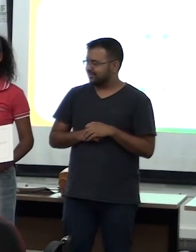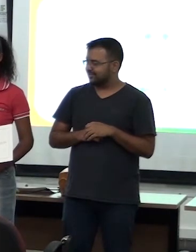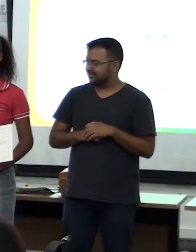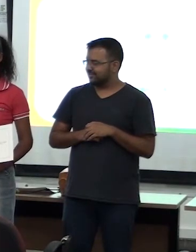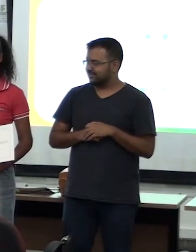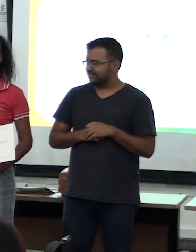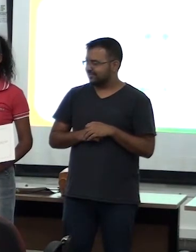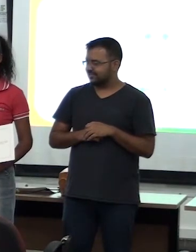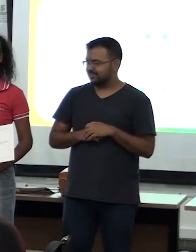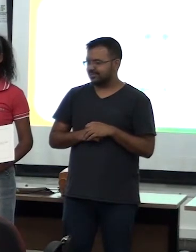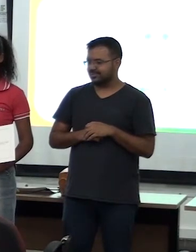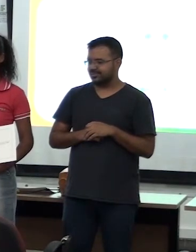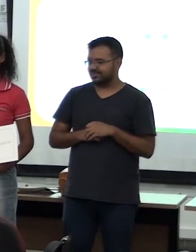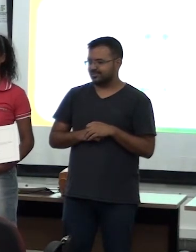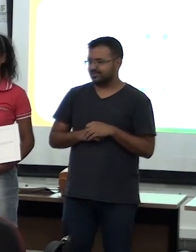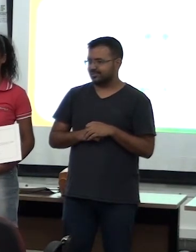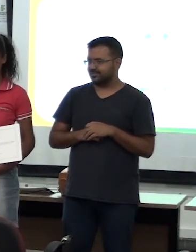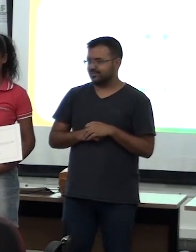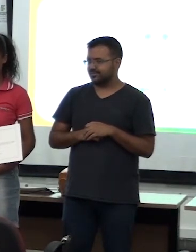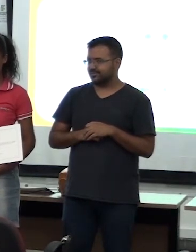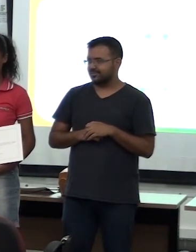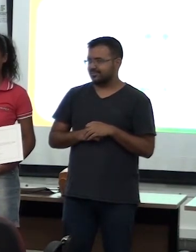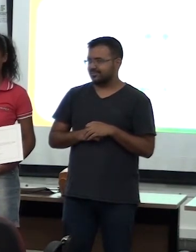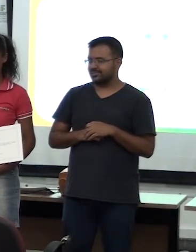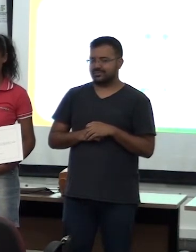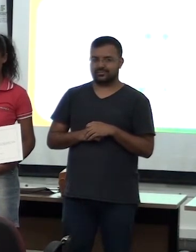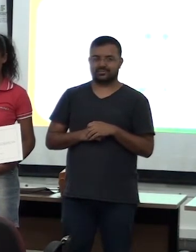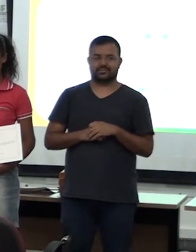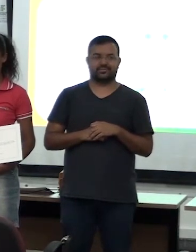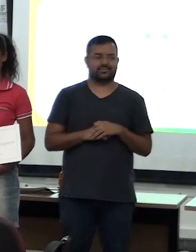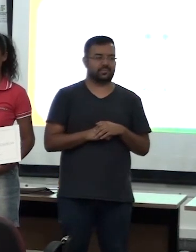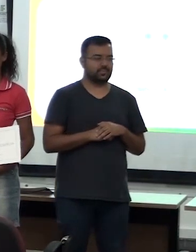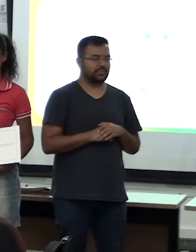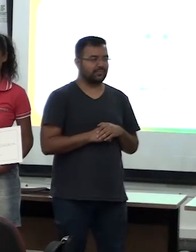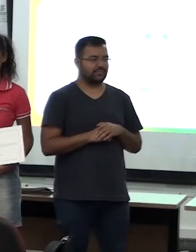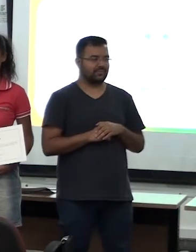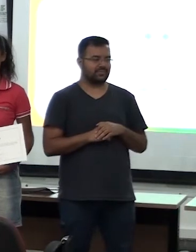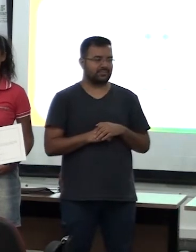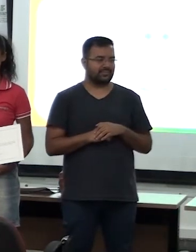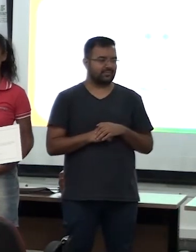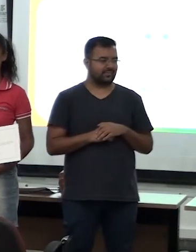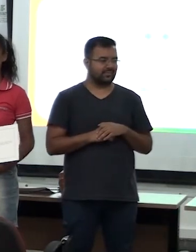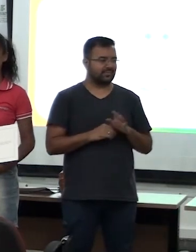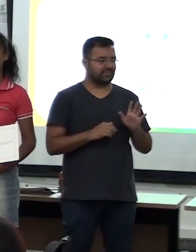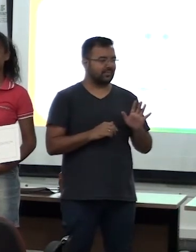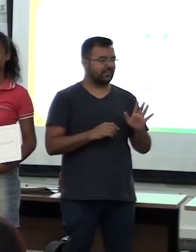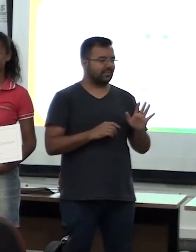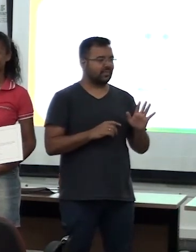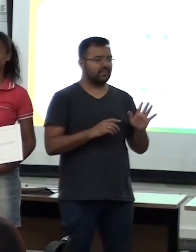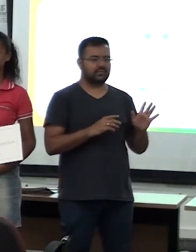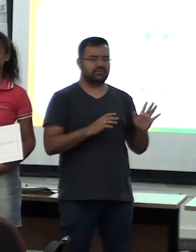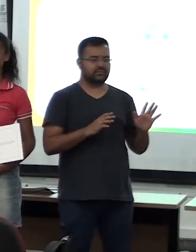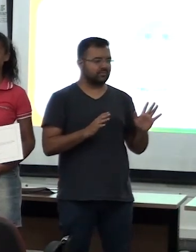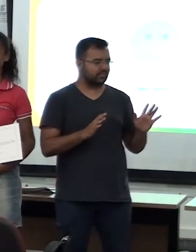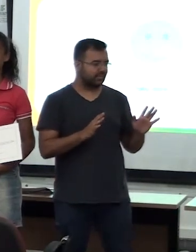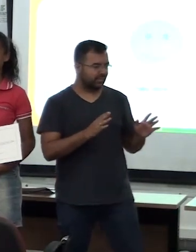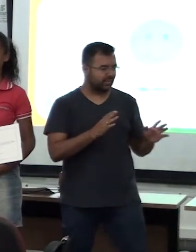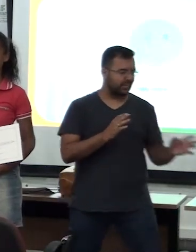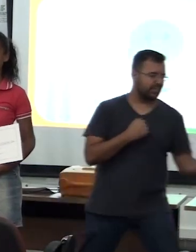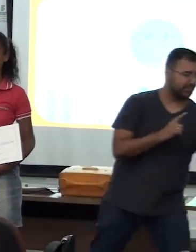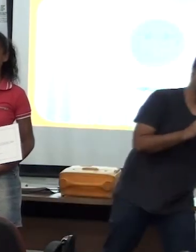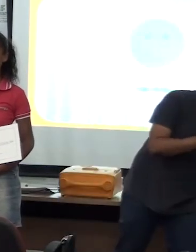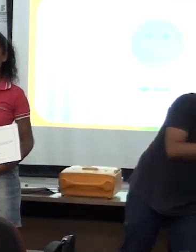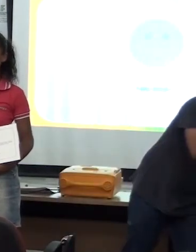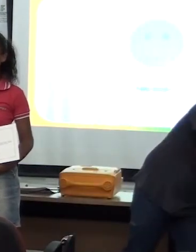nós publicamos 6 artigos, nós somos 9 malucos, né, que acreditou na massa e deu certo a equipe, né, nós temos